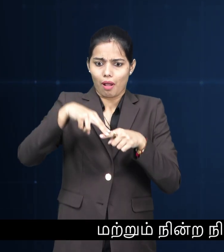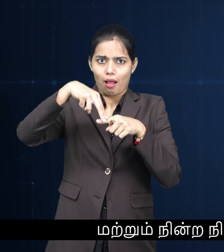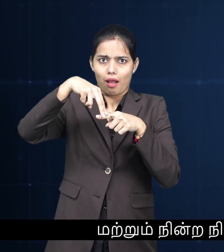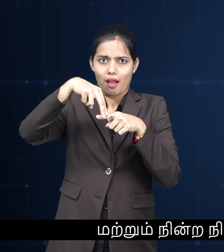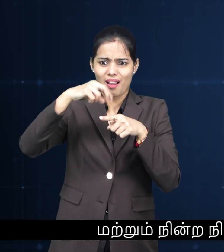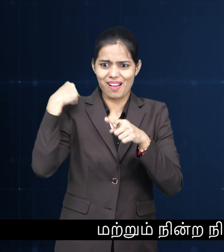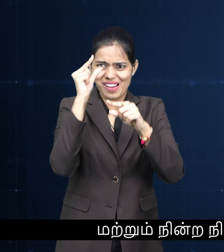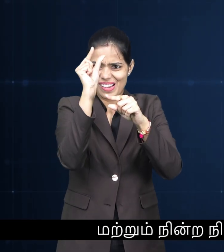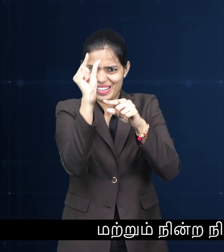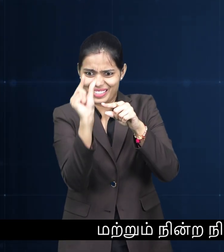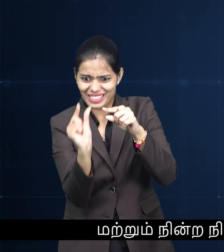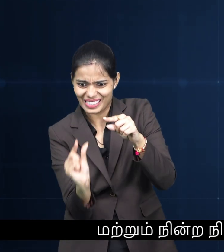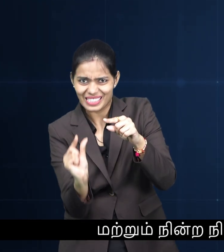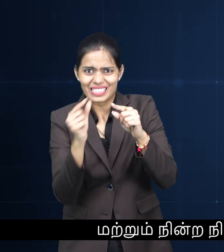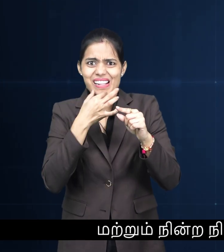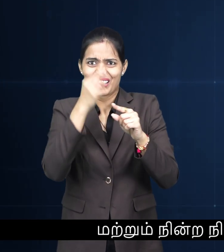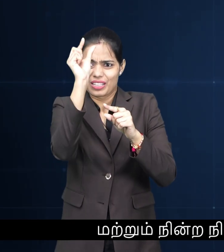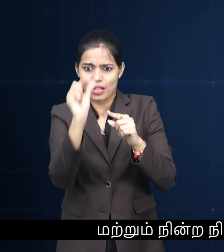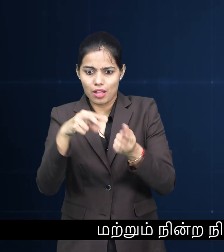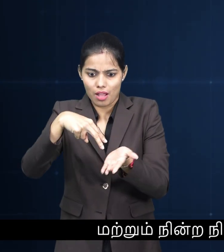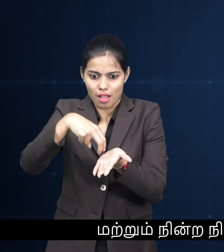நின்ற நிலையை பின்பற்ற வேண்டும்.